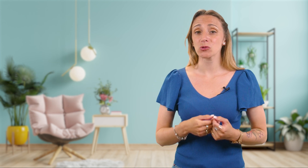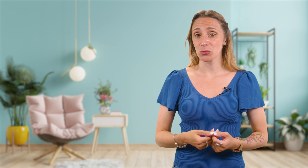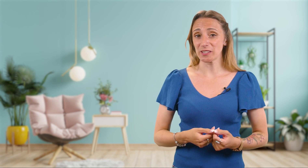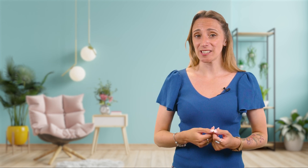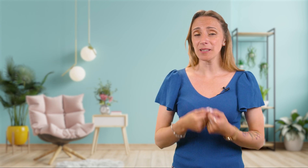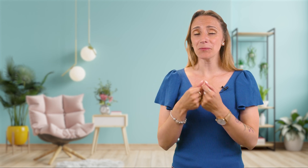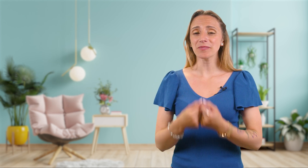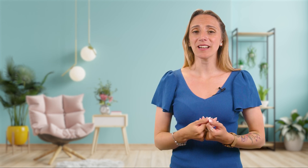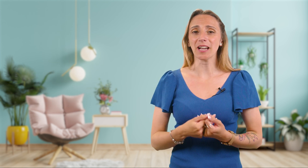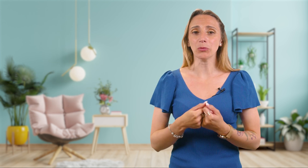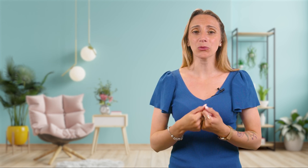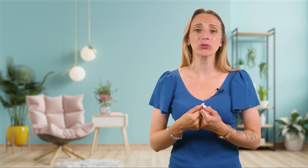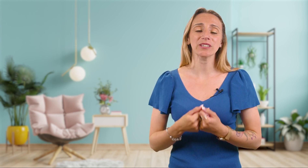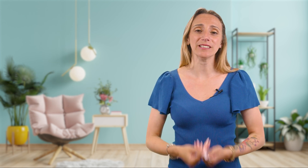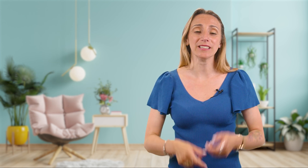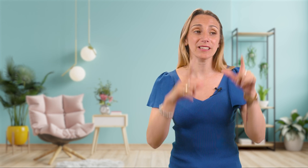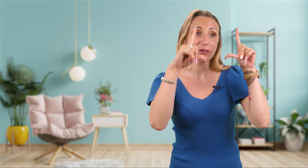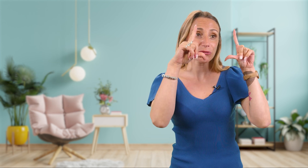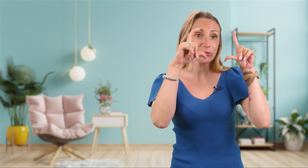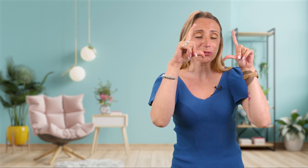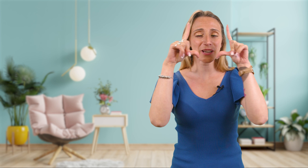Son métier, la réponse était photographe.